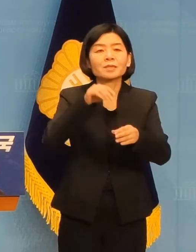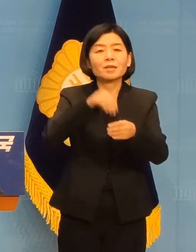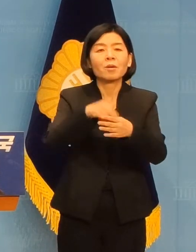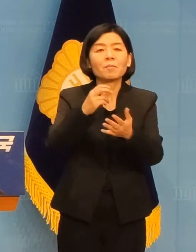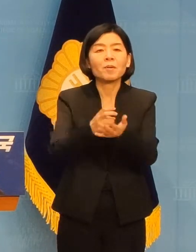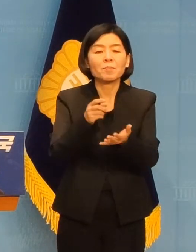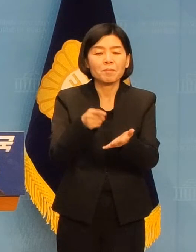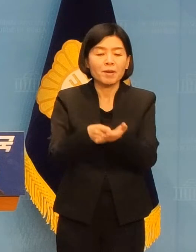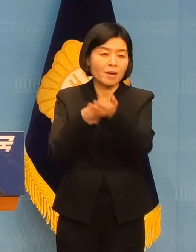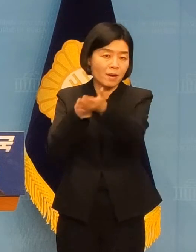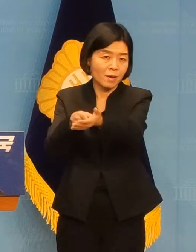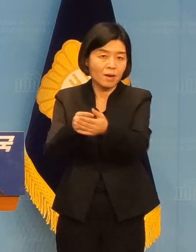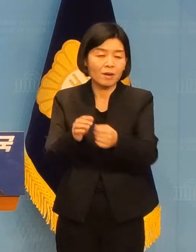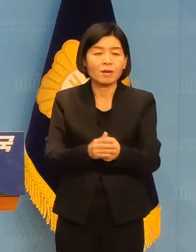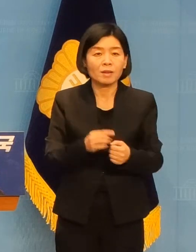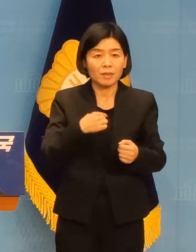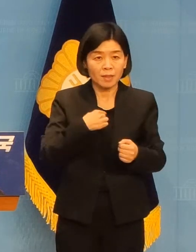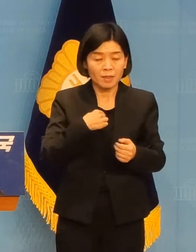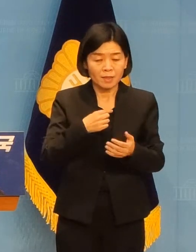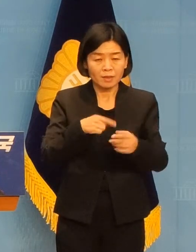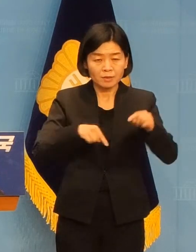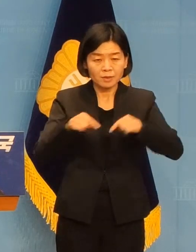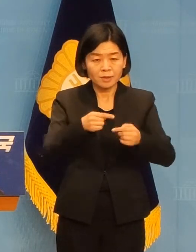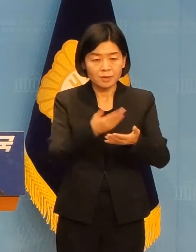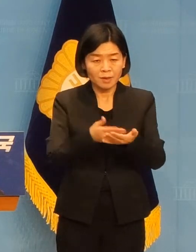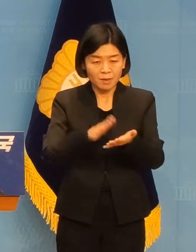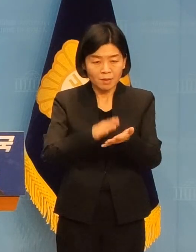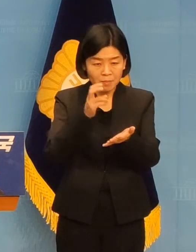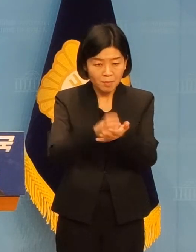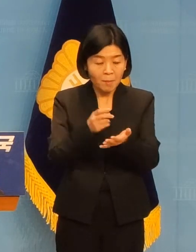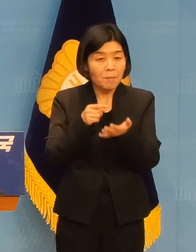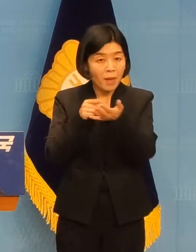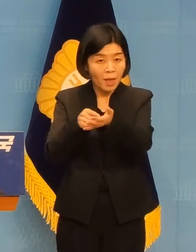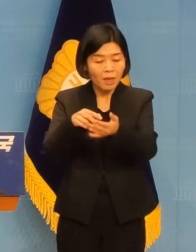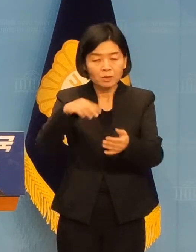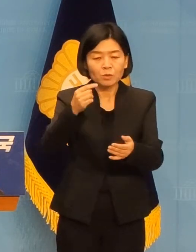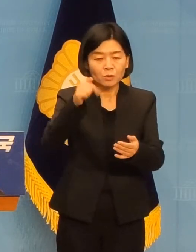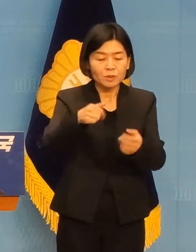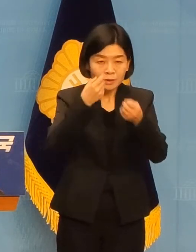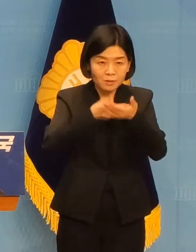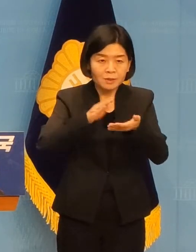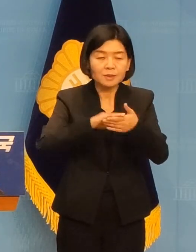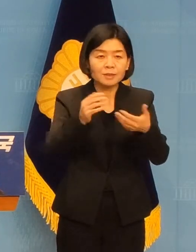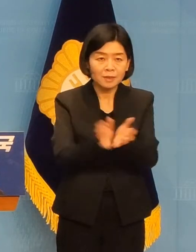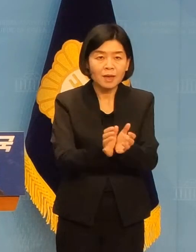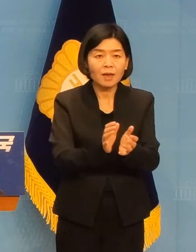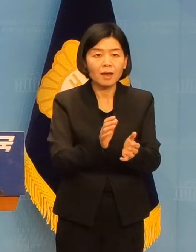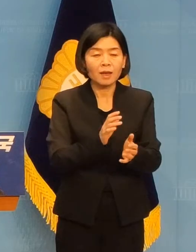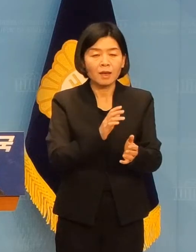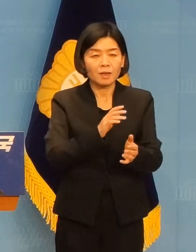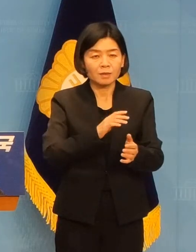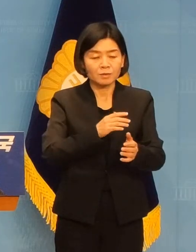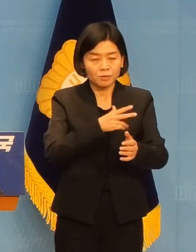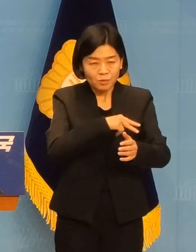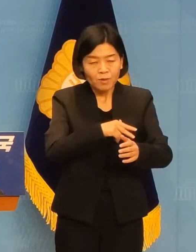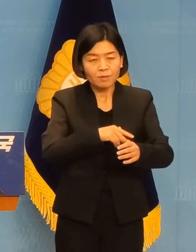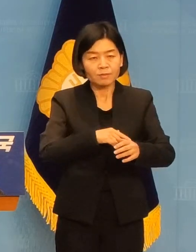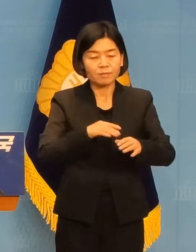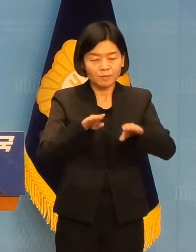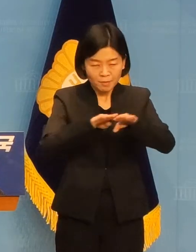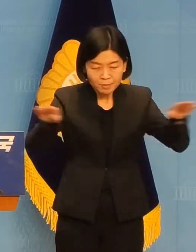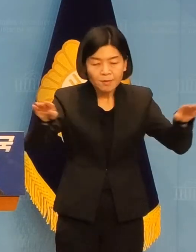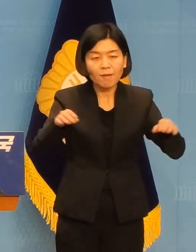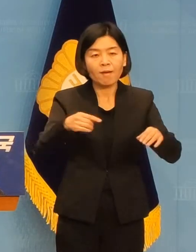정치개혁 법안이 제도화된다면 조국 혁신당의 유능한 후보들이 공정한 운동장에서 전폭적인 지지를